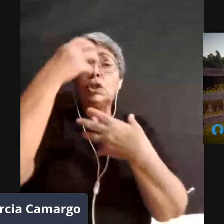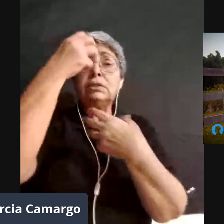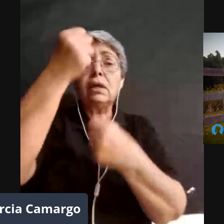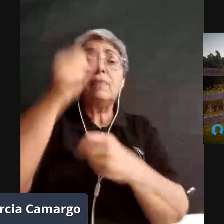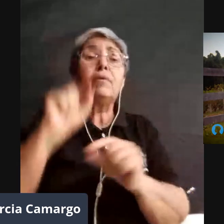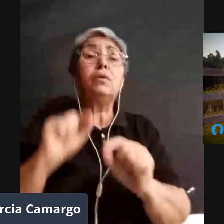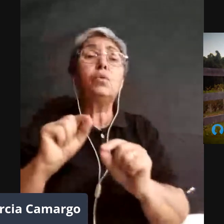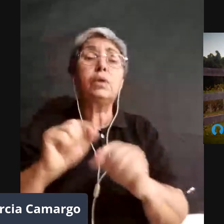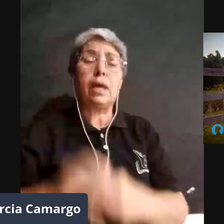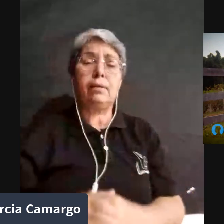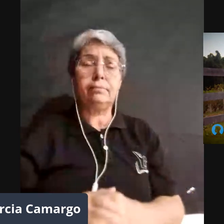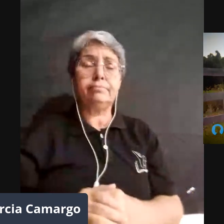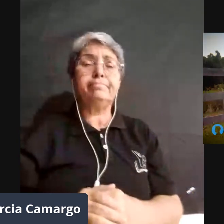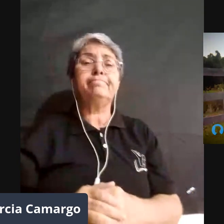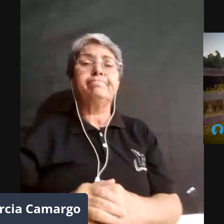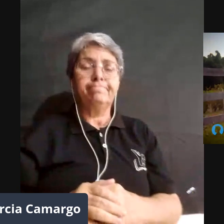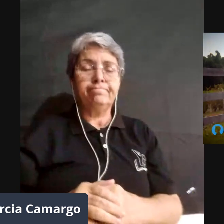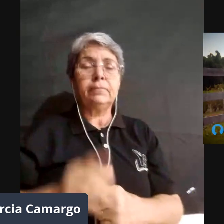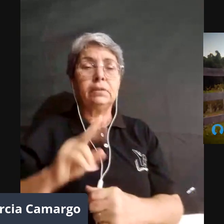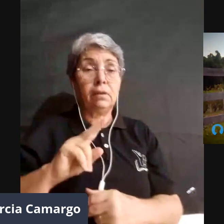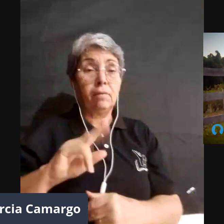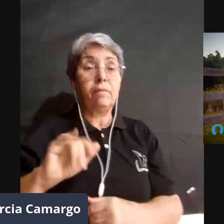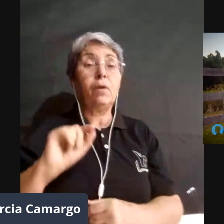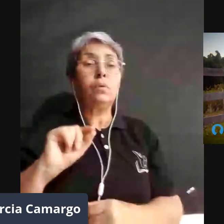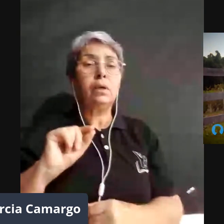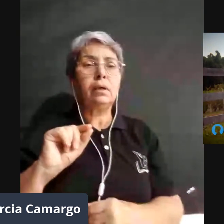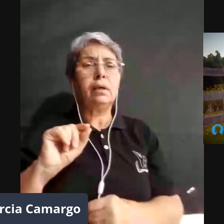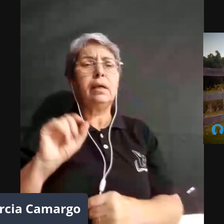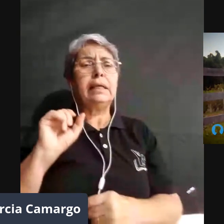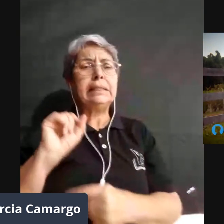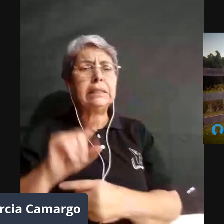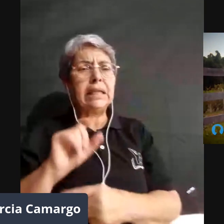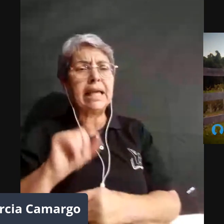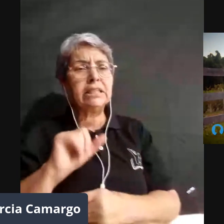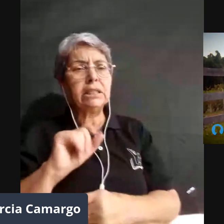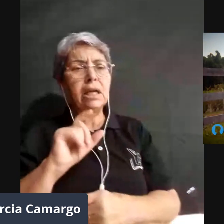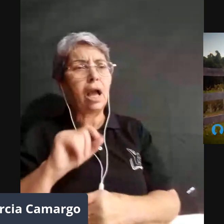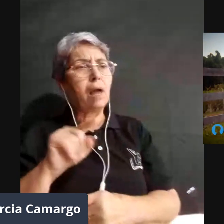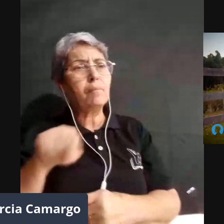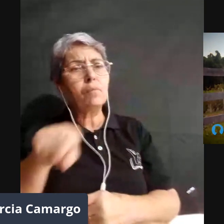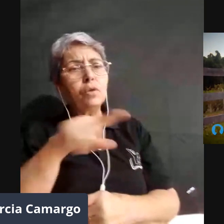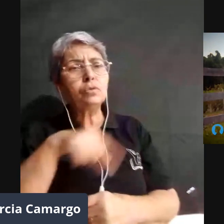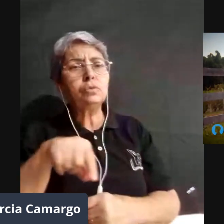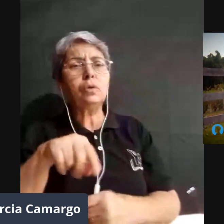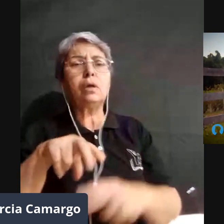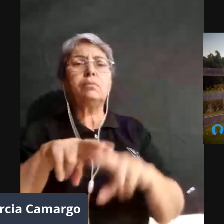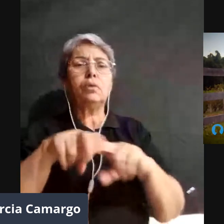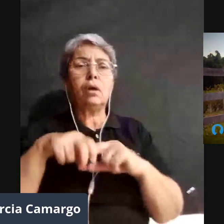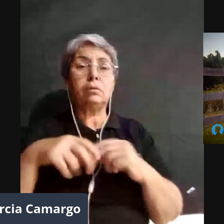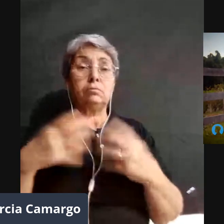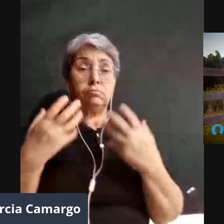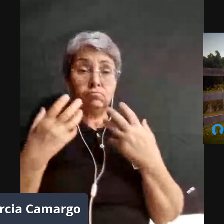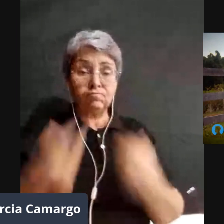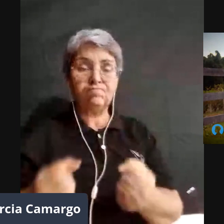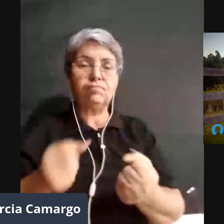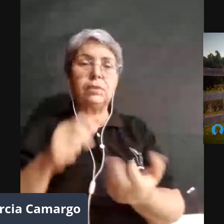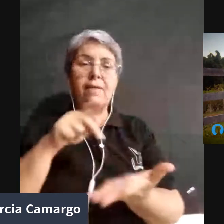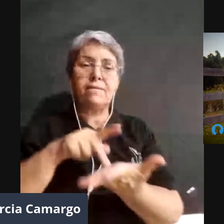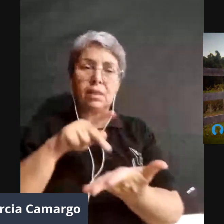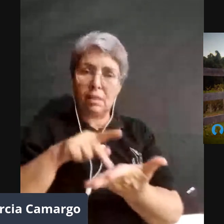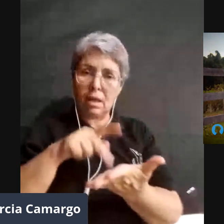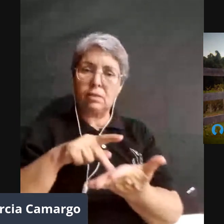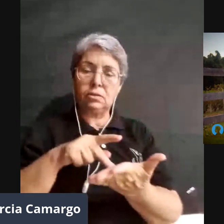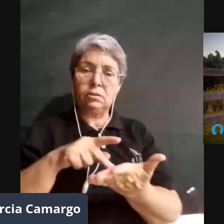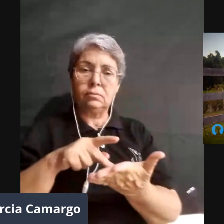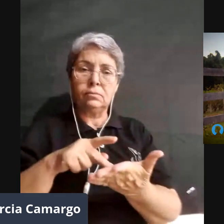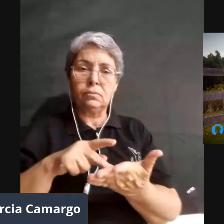a mais severa crítica sobre cada posição que tem sido assumida pela verdade. Quando essas palavras foram